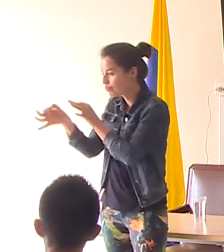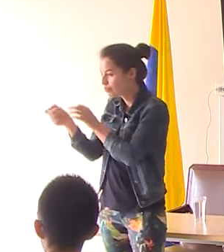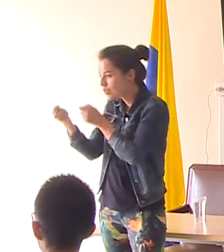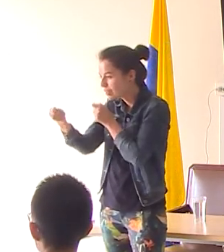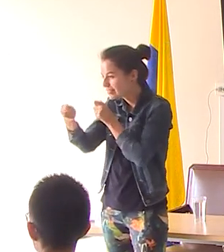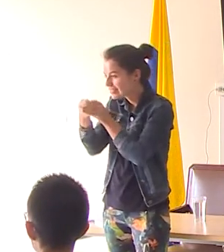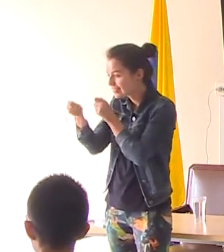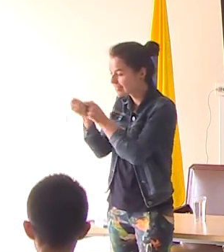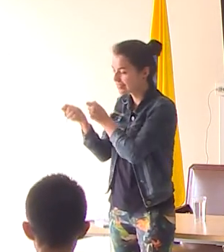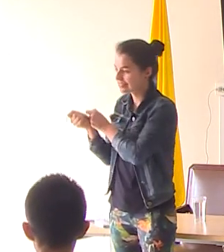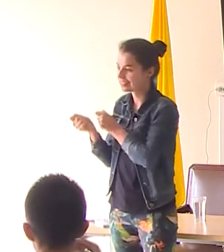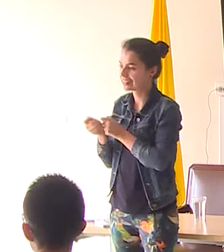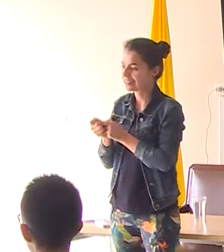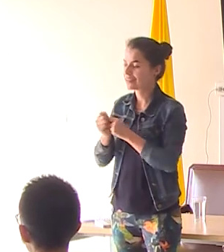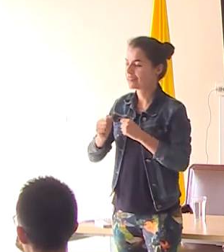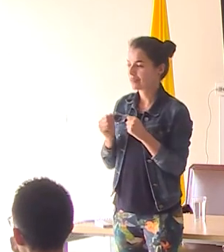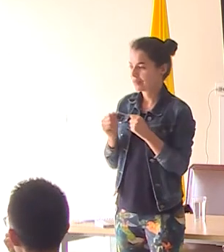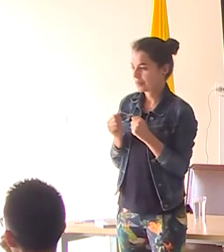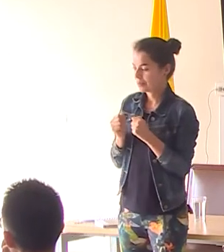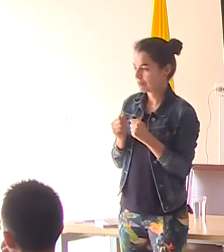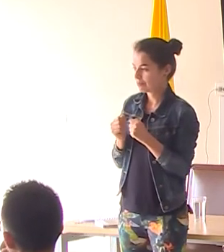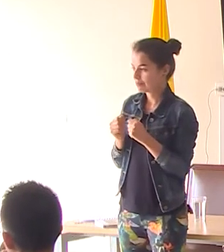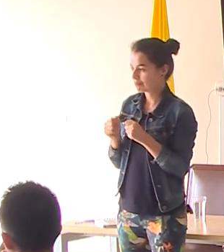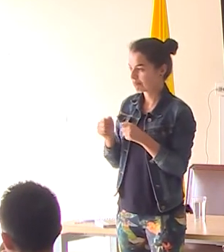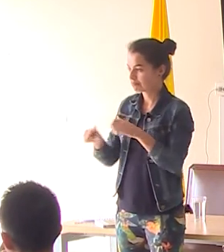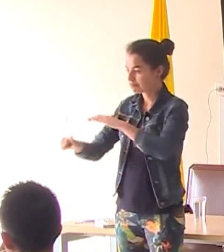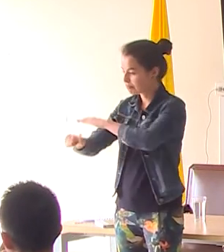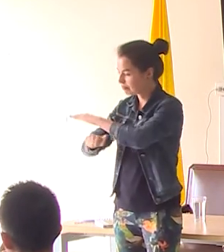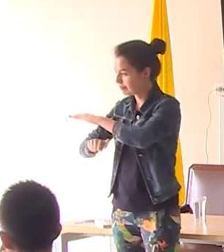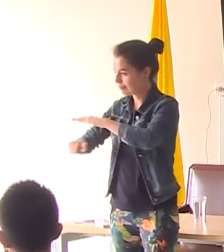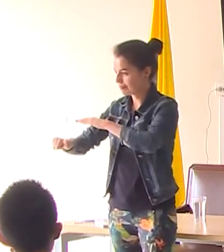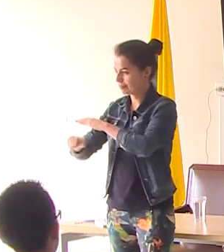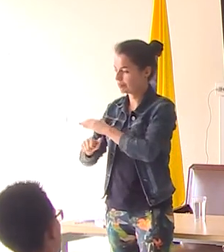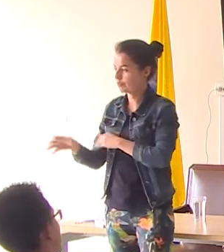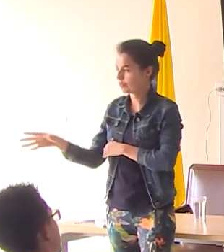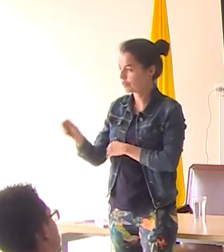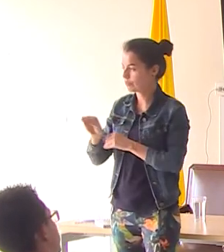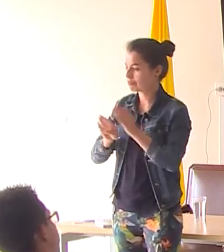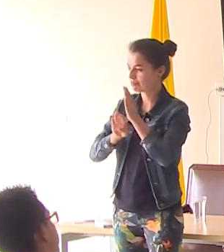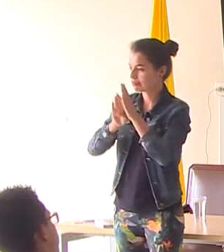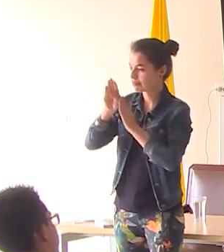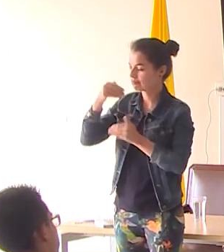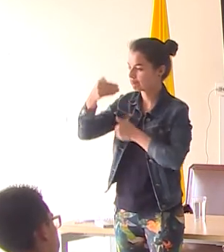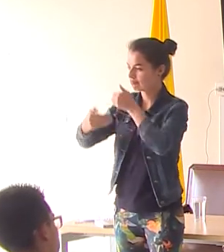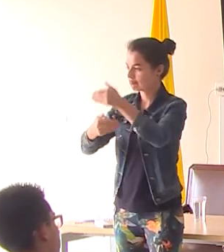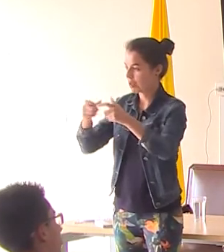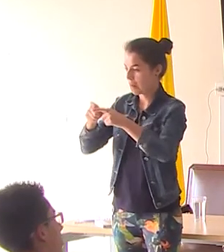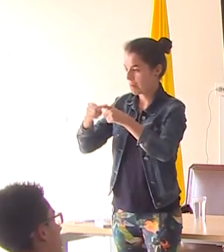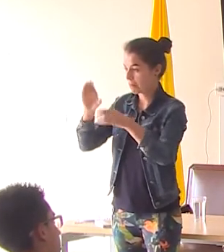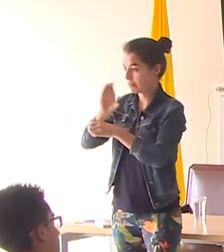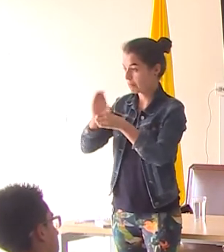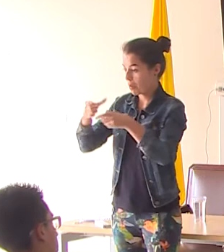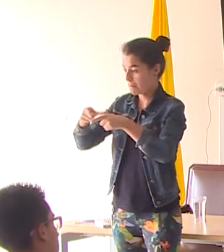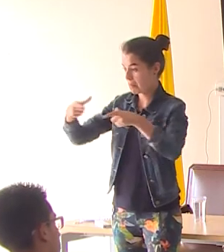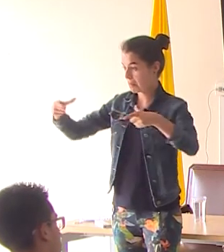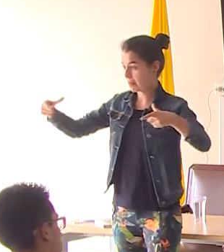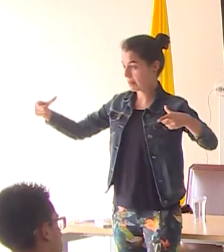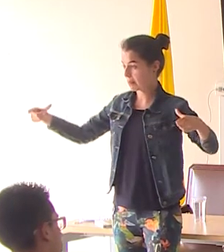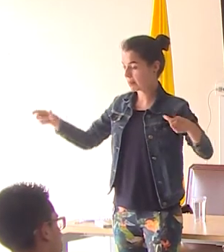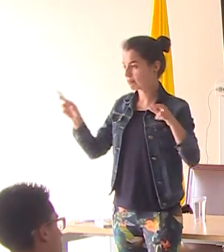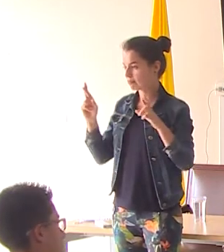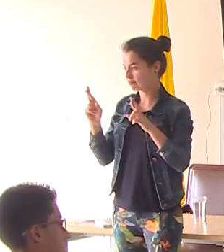lo largo del río bogotá como una área de nuevos desarrollos urbanos y de expansión y de desdoblamiento la ciudad